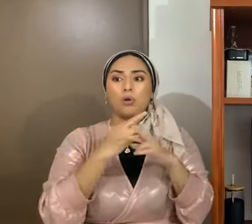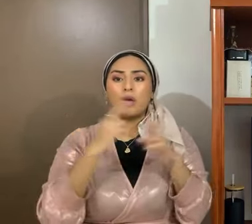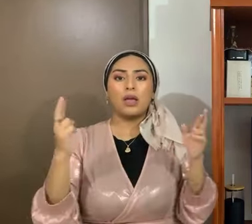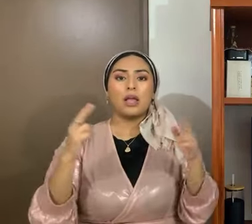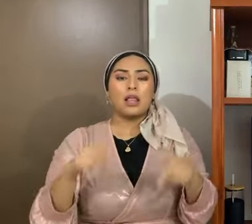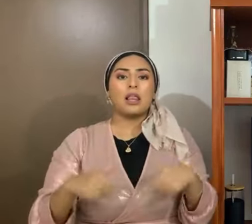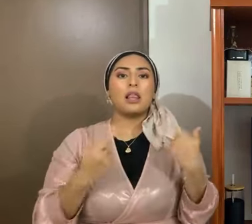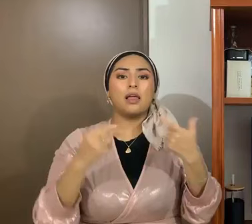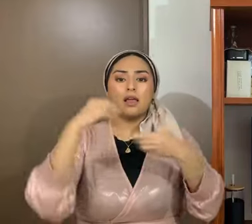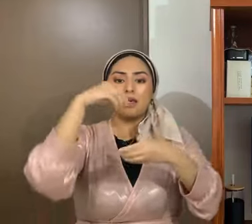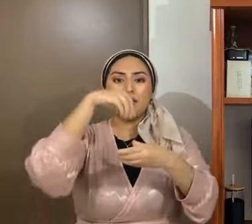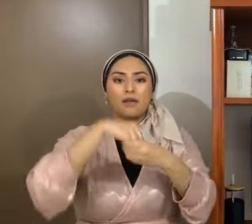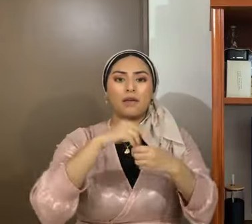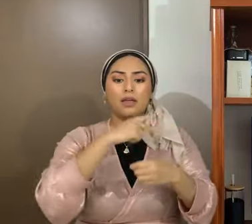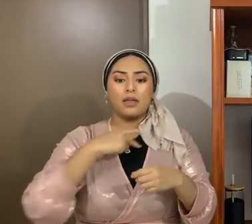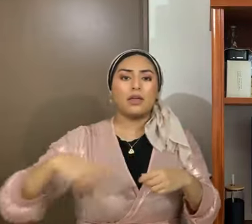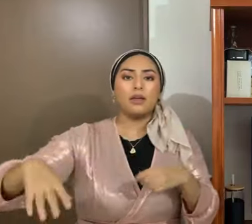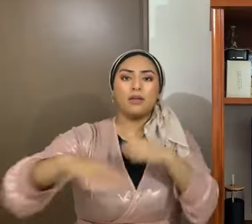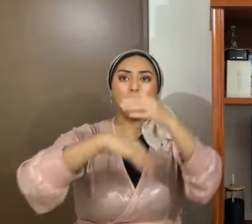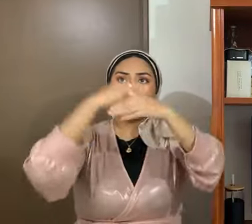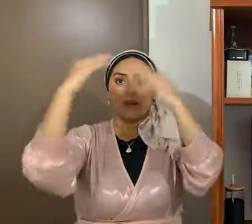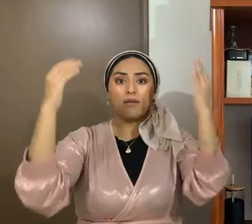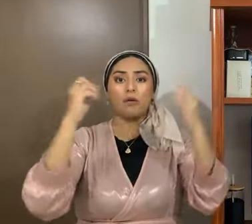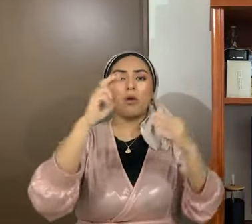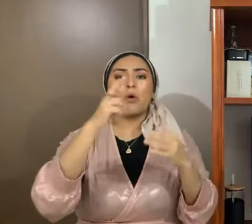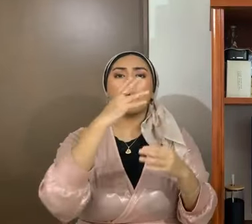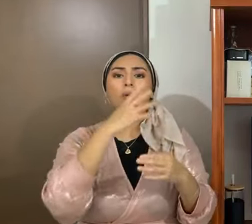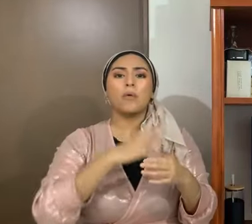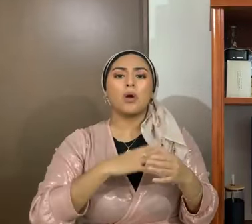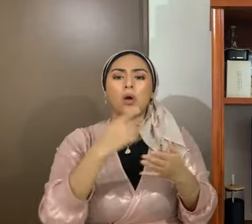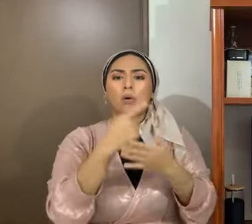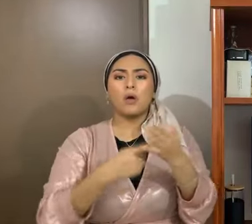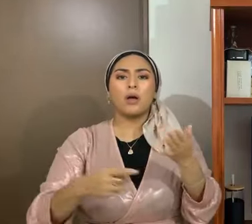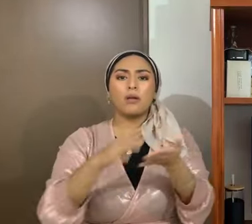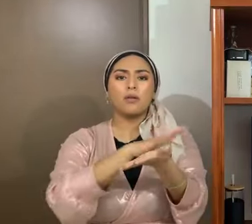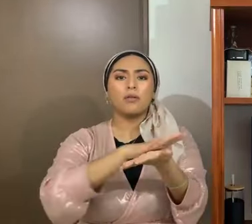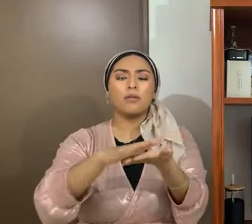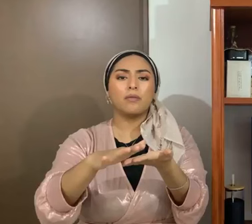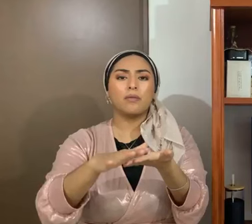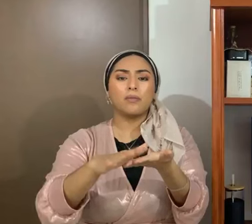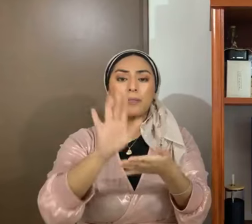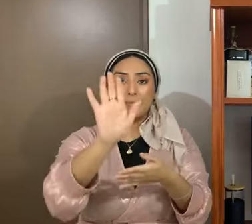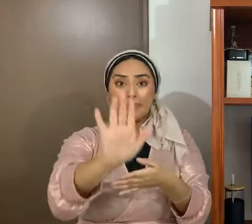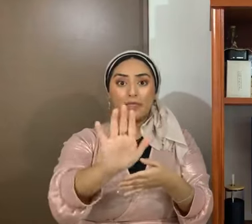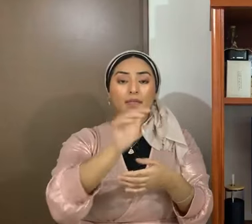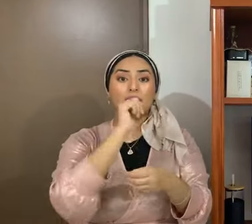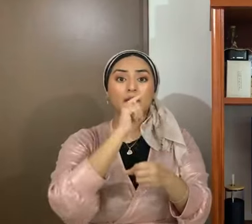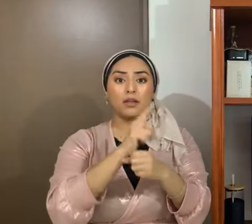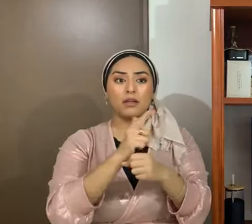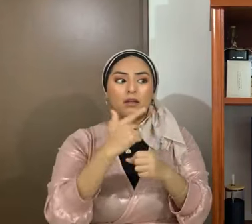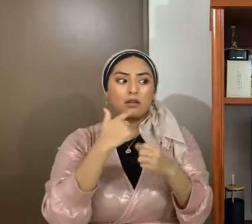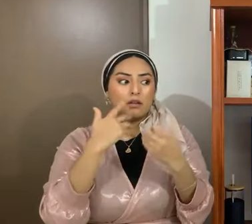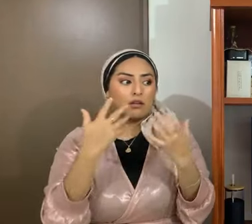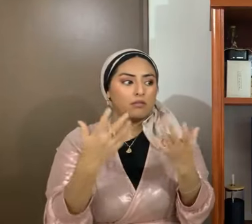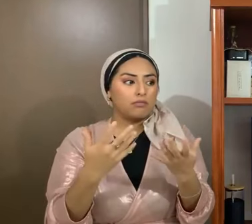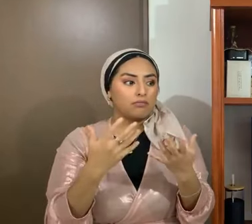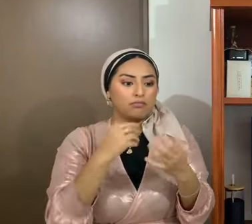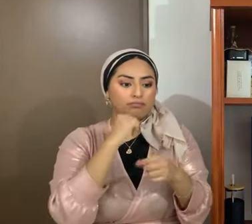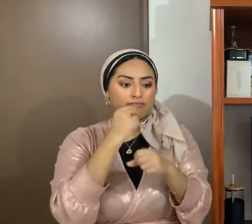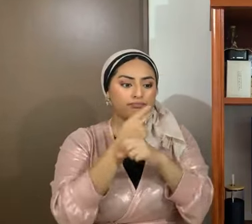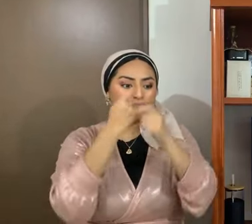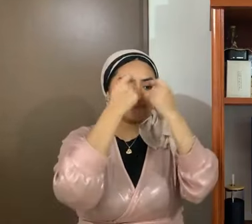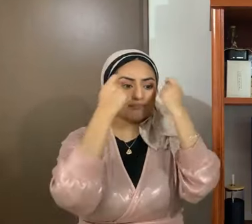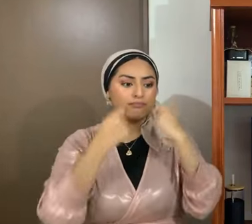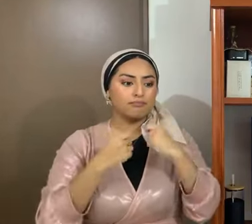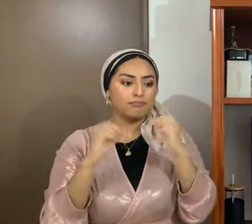reino de los cielos o no. Y en el caso de las mujeres, ¿cuál es la vestimenta? Tú amada, tú puedes decir, bueno, pero yo no tengo talit ni